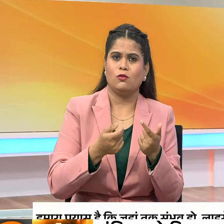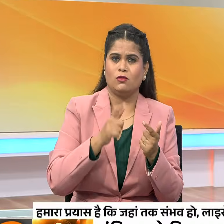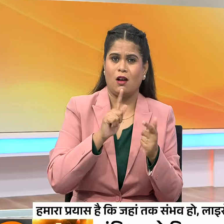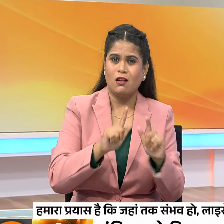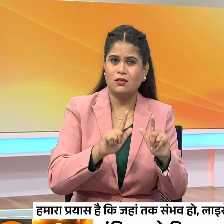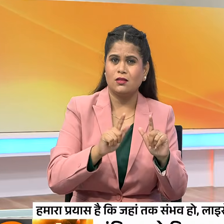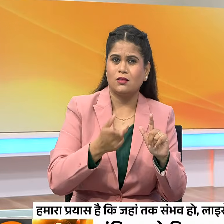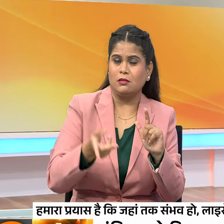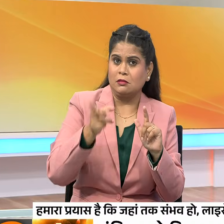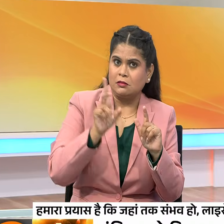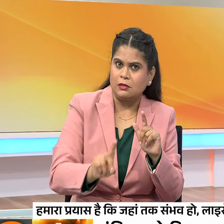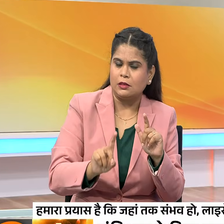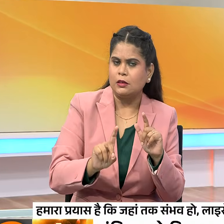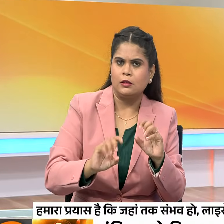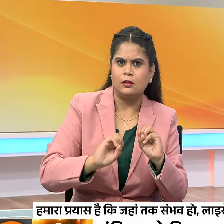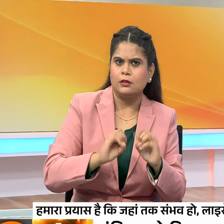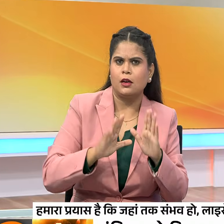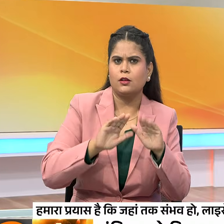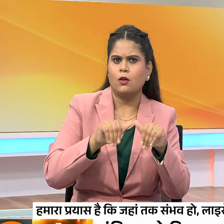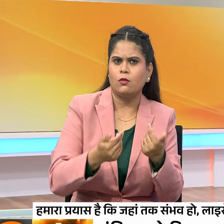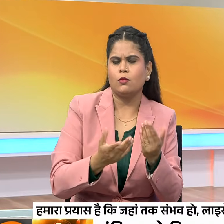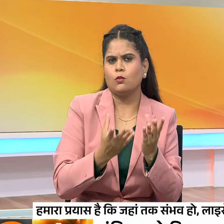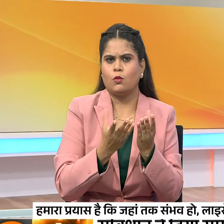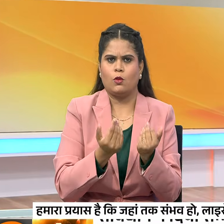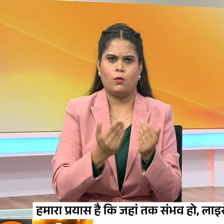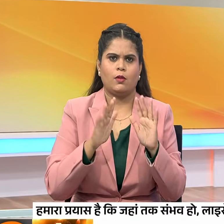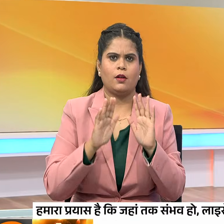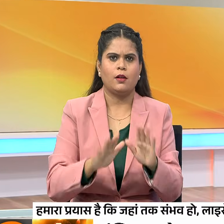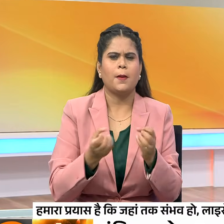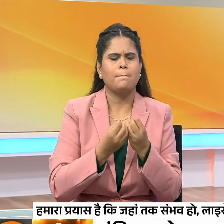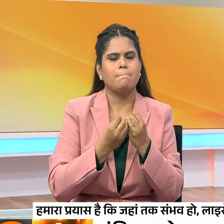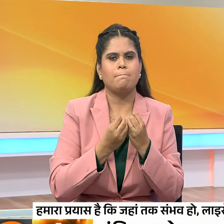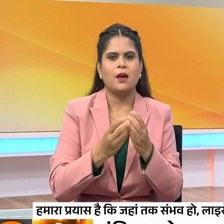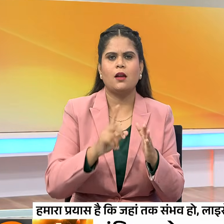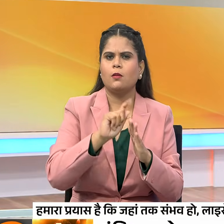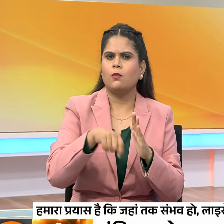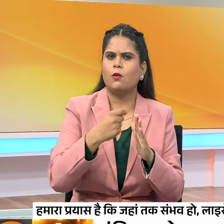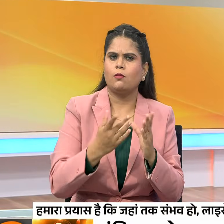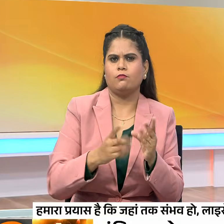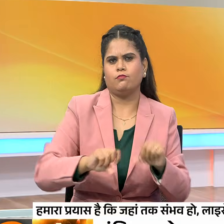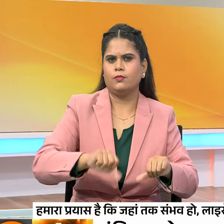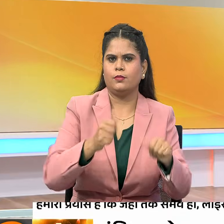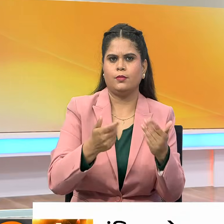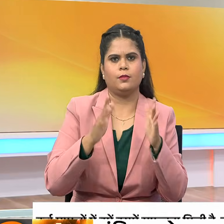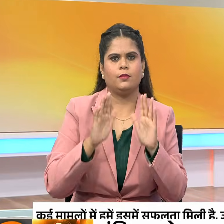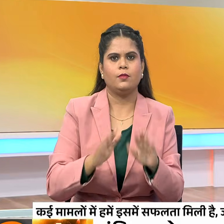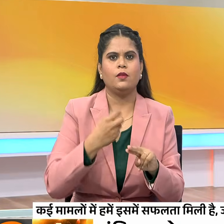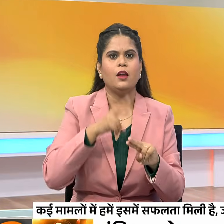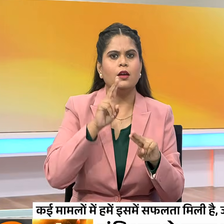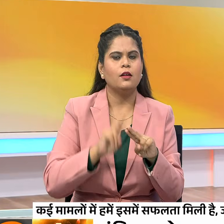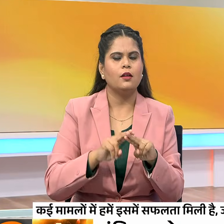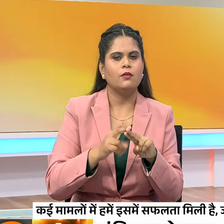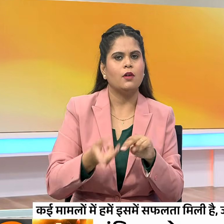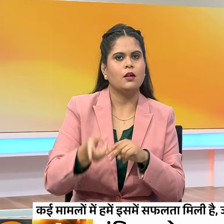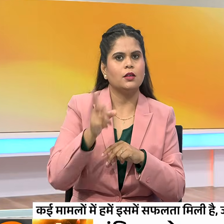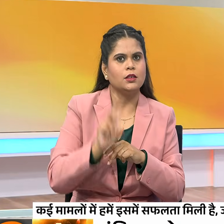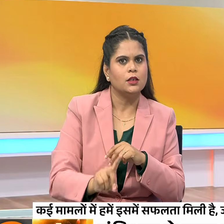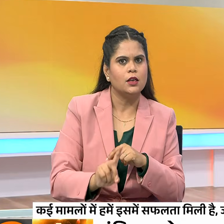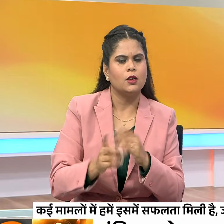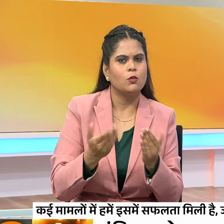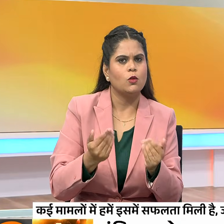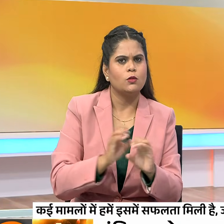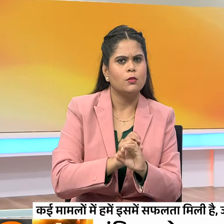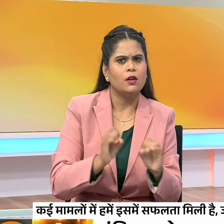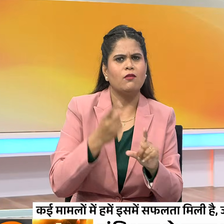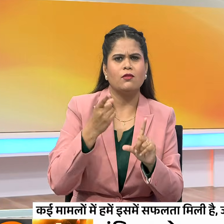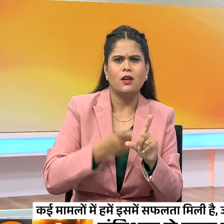first place wherever possible. In several cases we have been successful. If not, renewal can be enhanced. Instead of